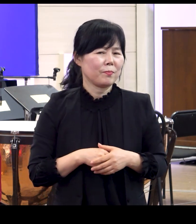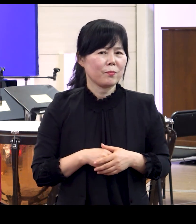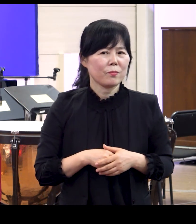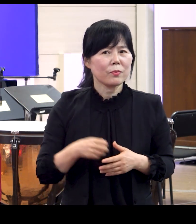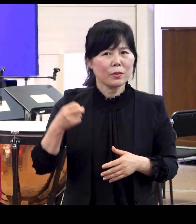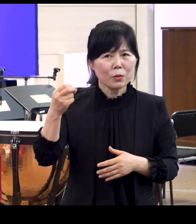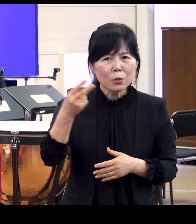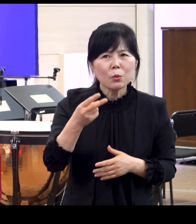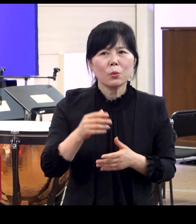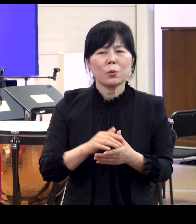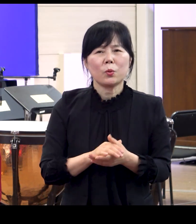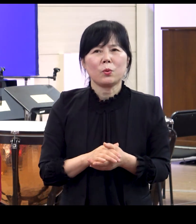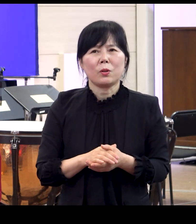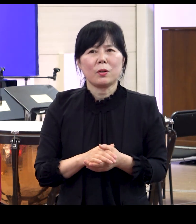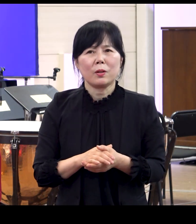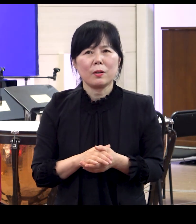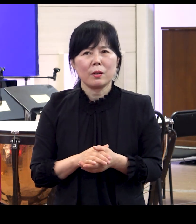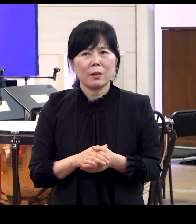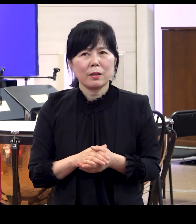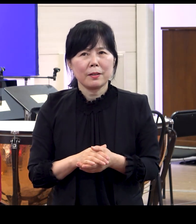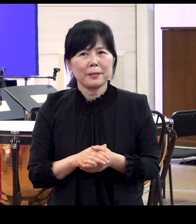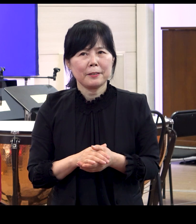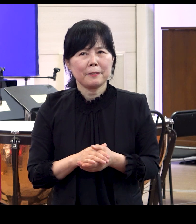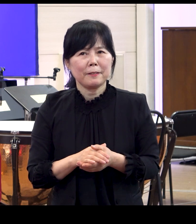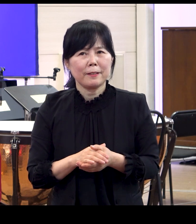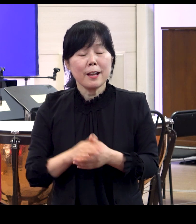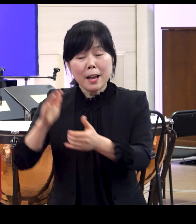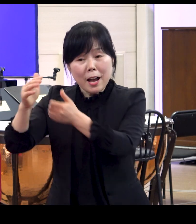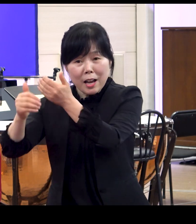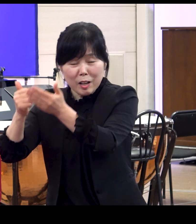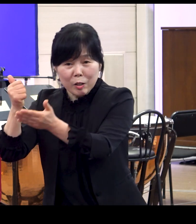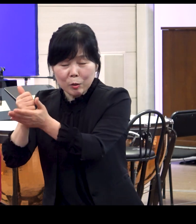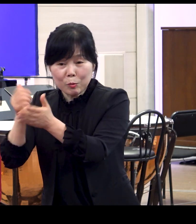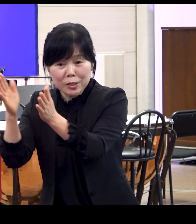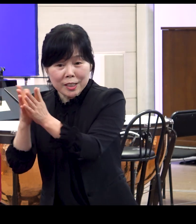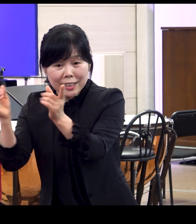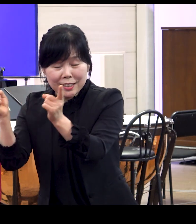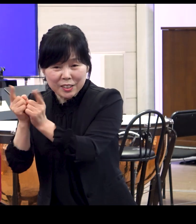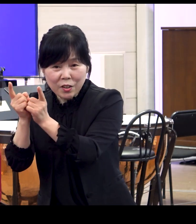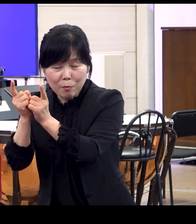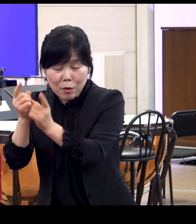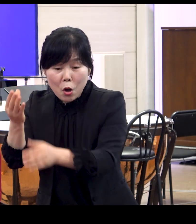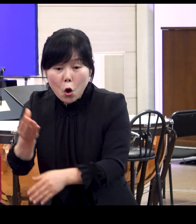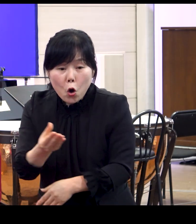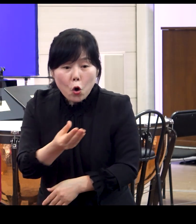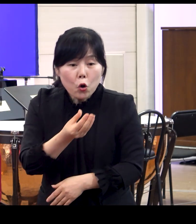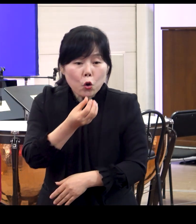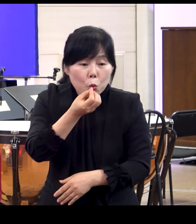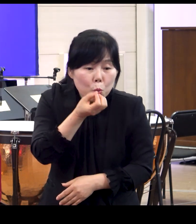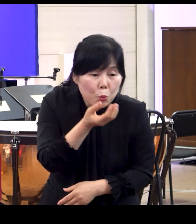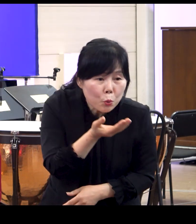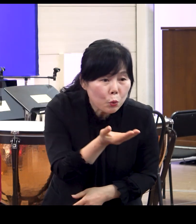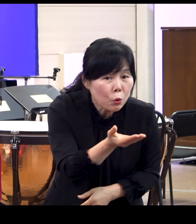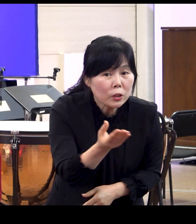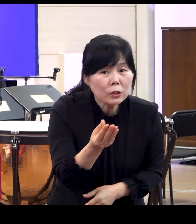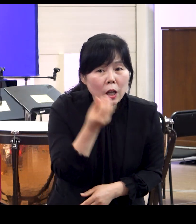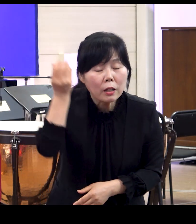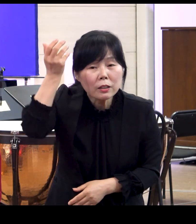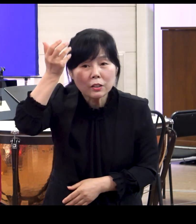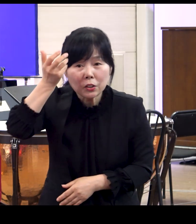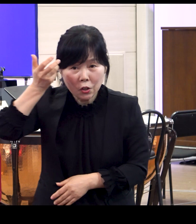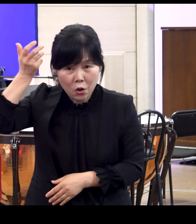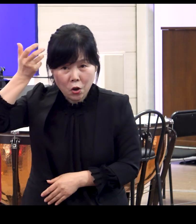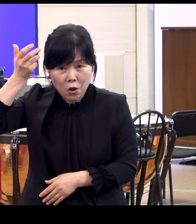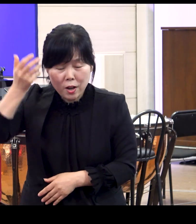말입니다. 그리고 그 영이라는 게 바로 뭐예요? 하나님이 직접 불어넣으신 하나님의 호흡, 즉 하나님의 영이기 때문에